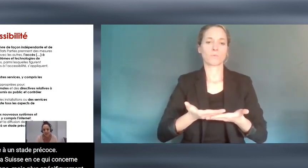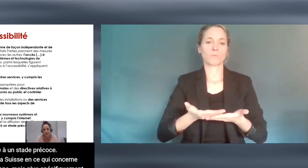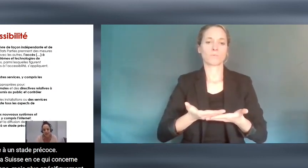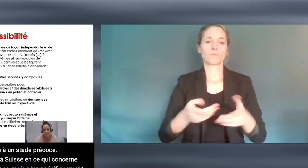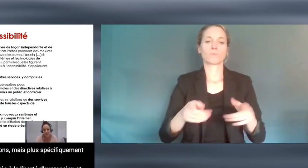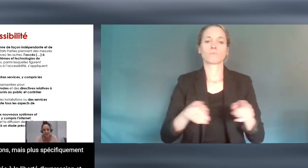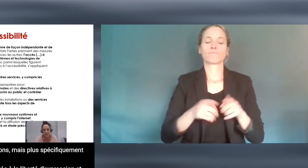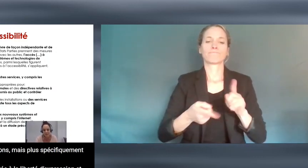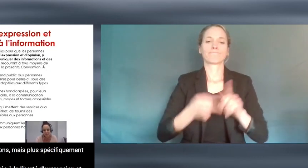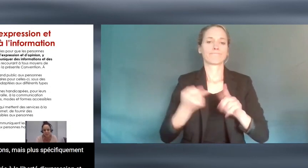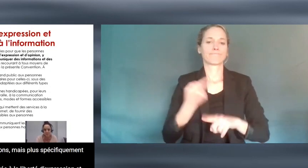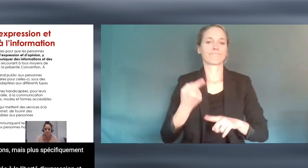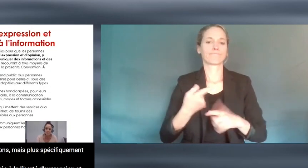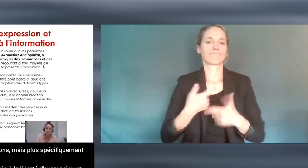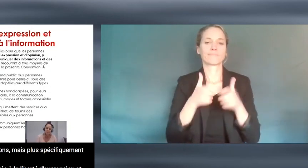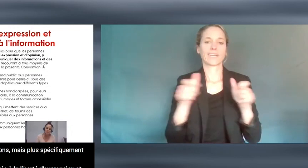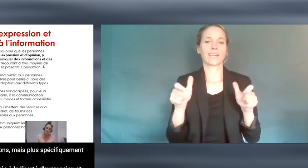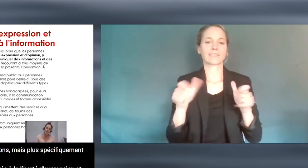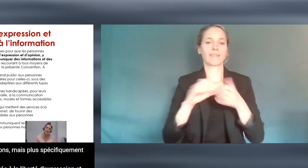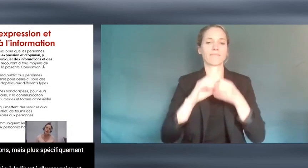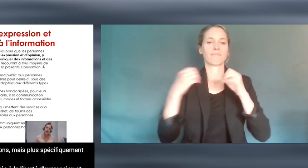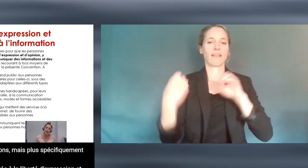l'accès à l'Internet.